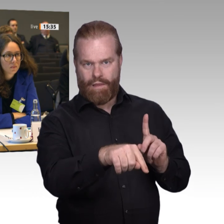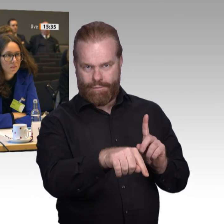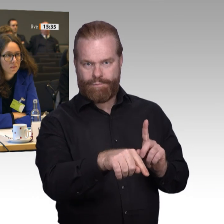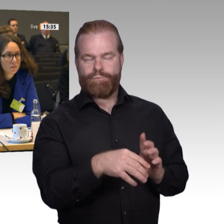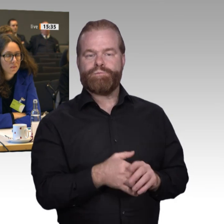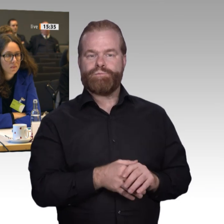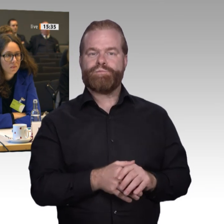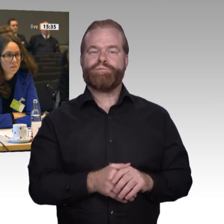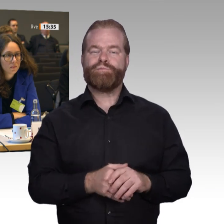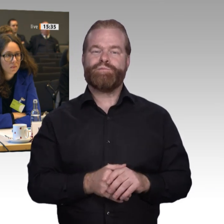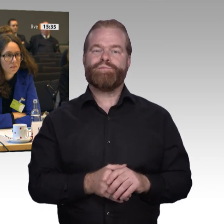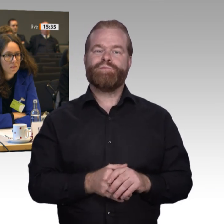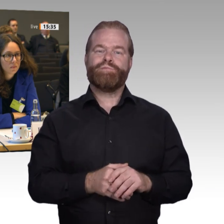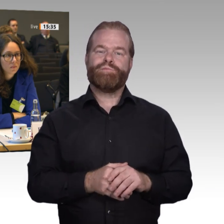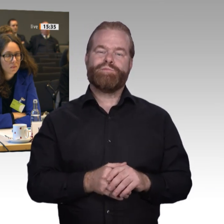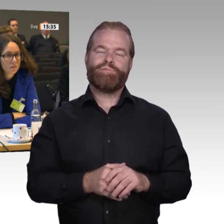2 Jahre, 3 Jahre stattfinden.